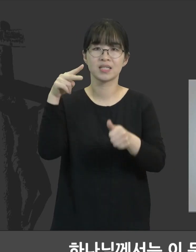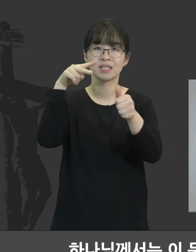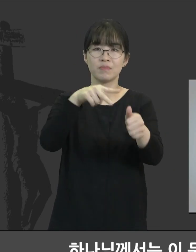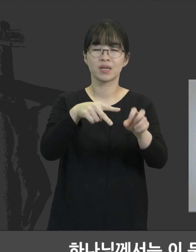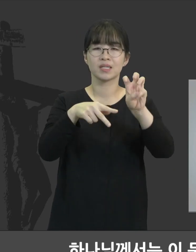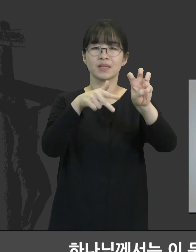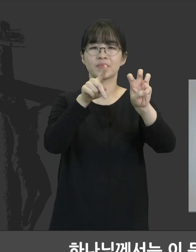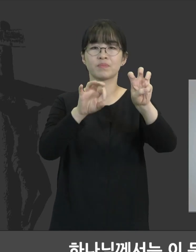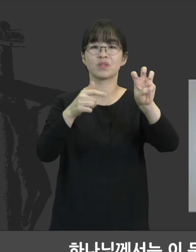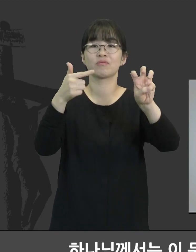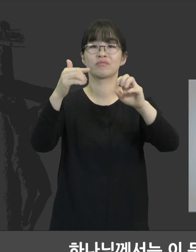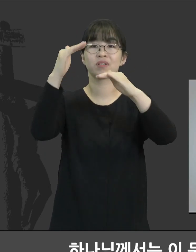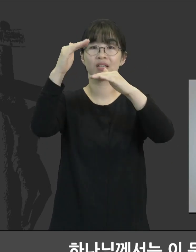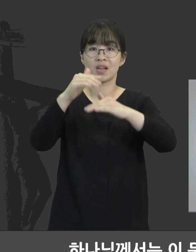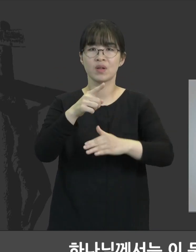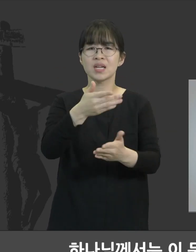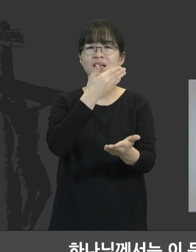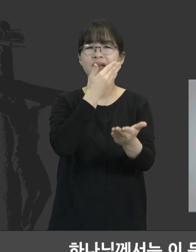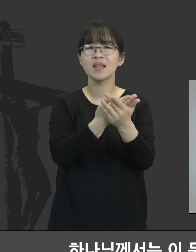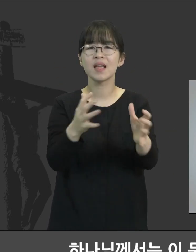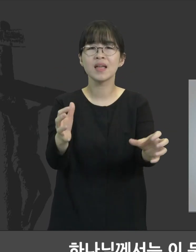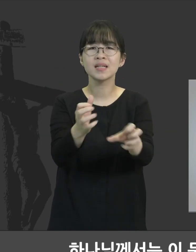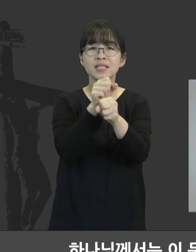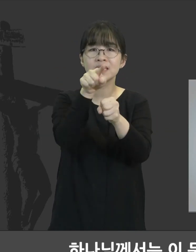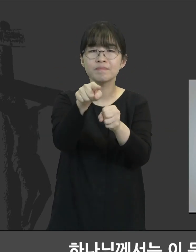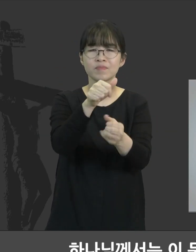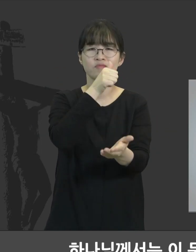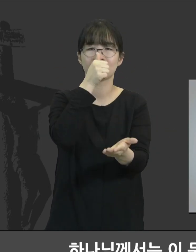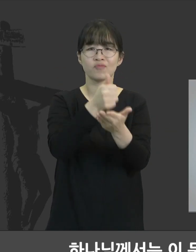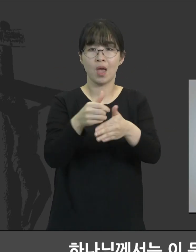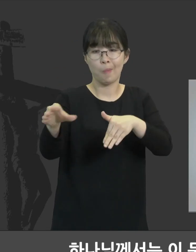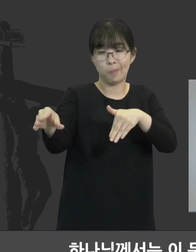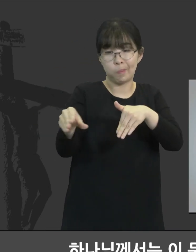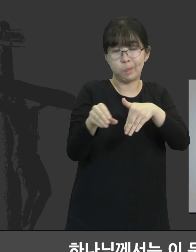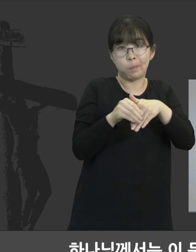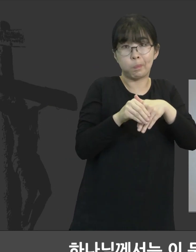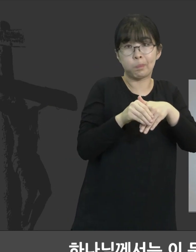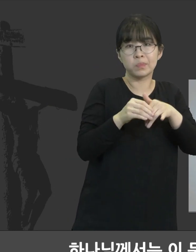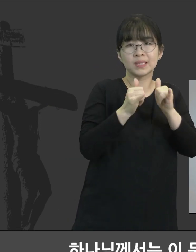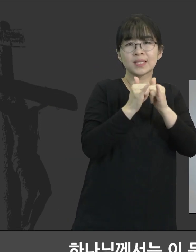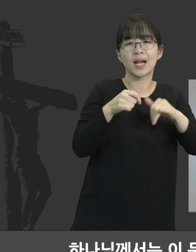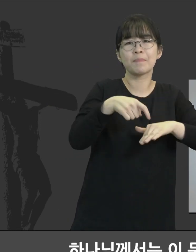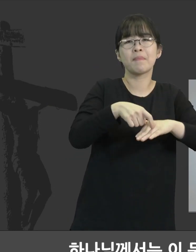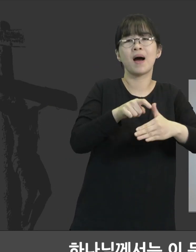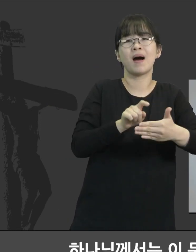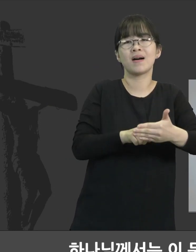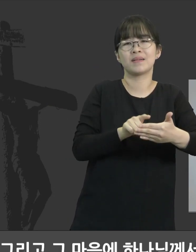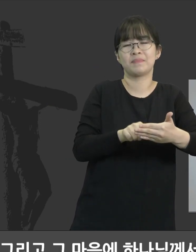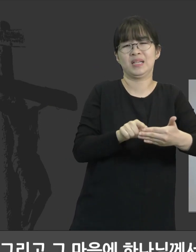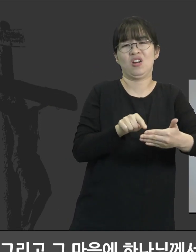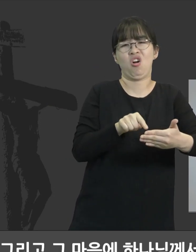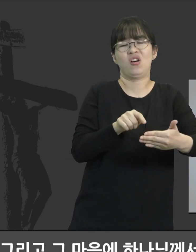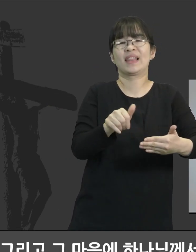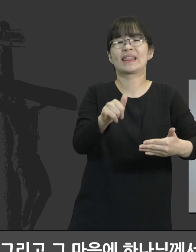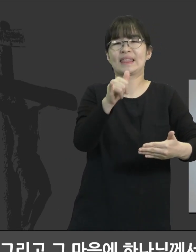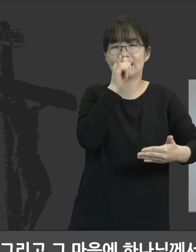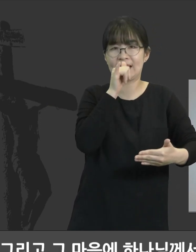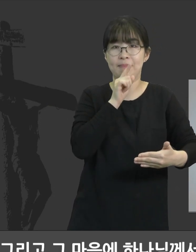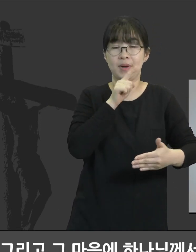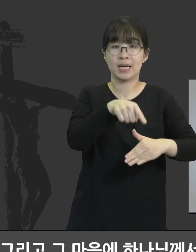하나님께서는 이 문제의 핵심은 바로 죄악에 물든 사람의 마음에 있다고 하십니다. 그리고 그 마음에